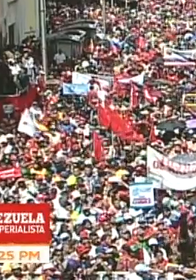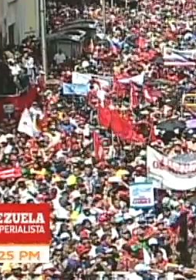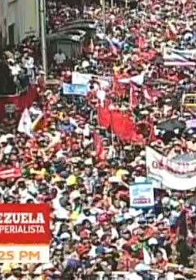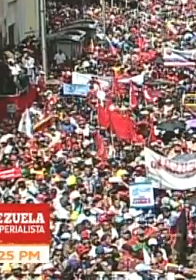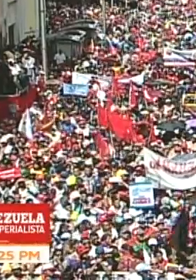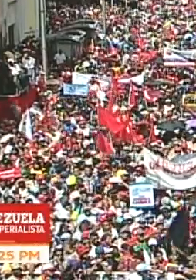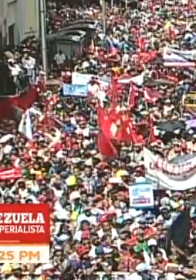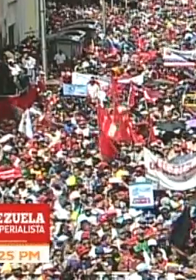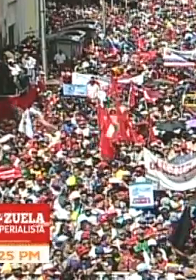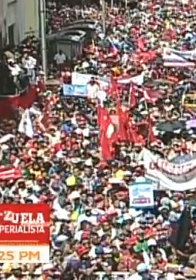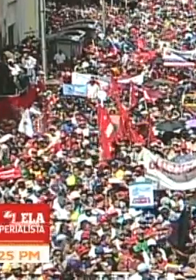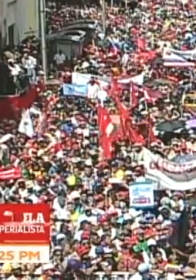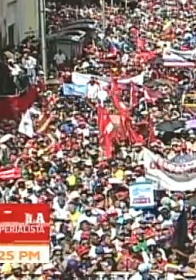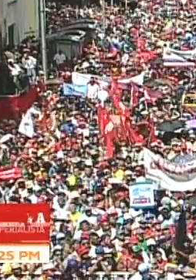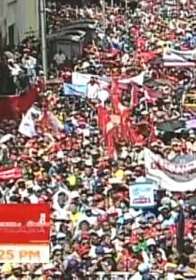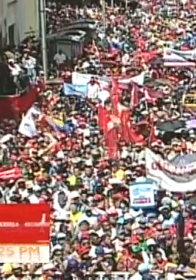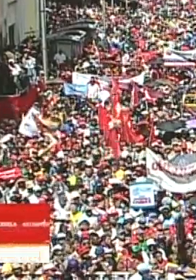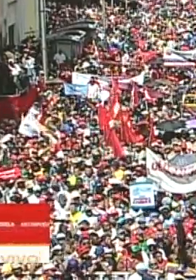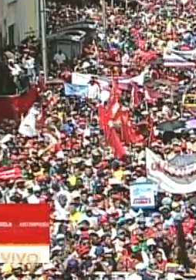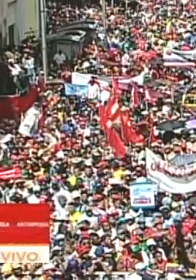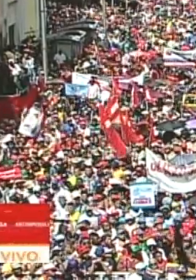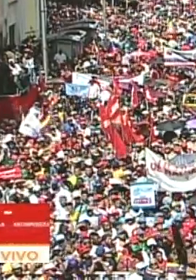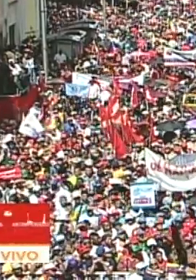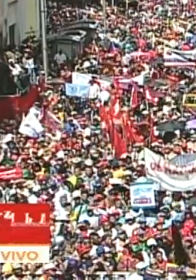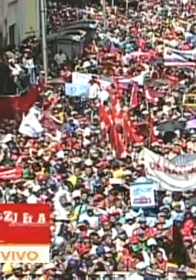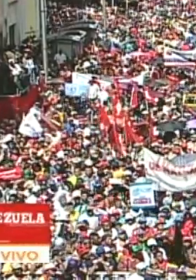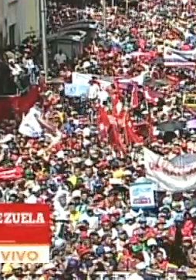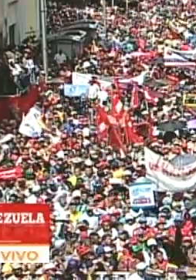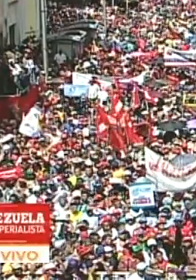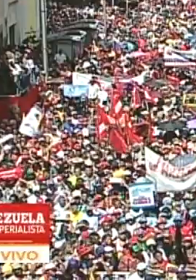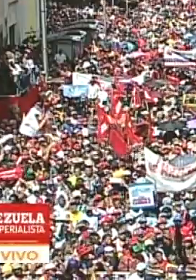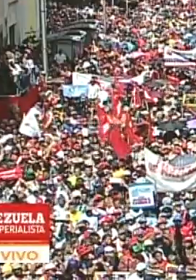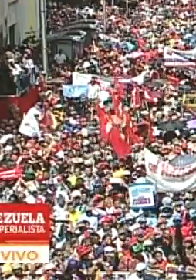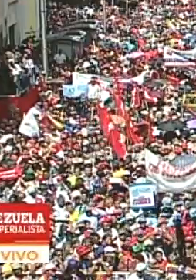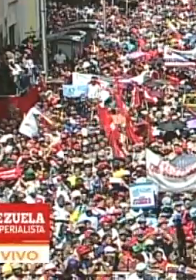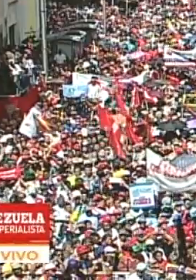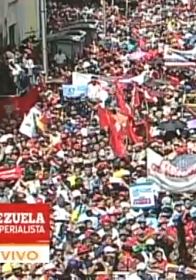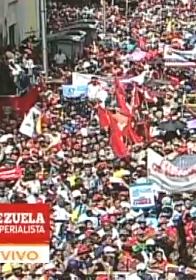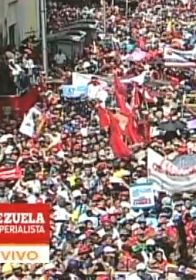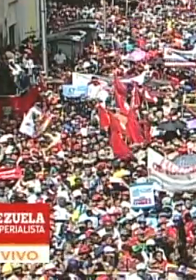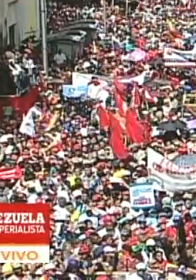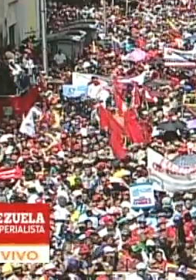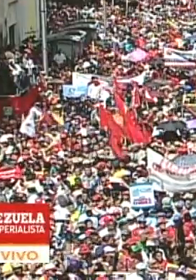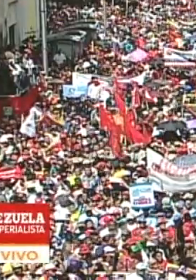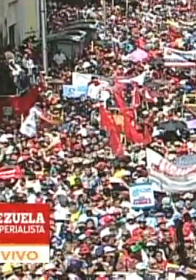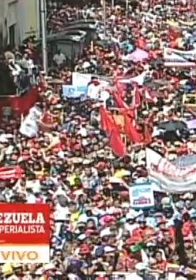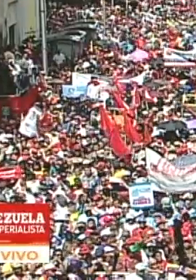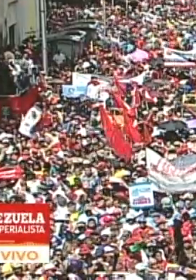Esos son unos vendepatria. Es gente que jamás ha amado a esta patria.